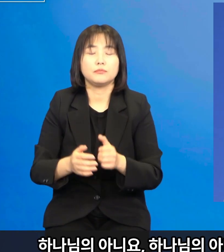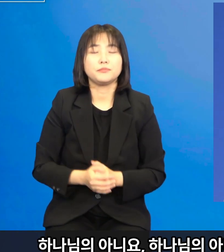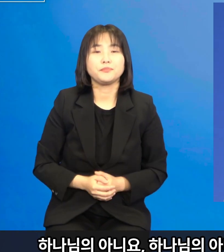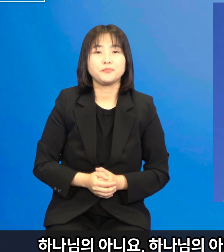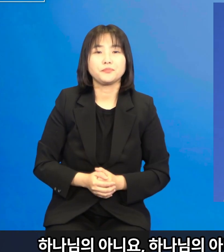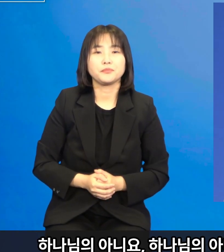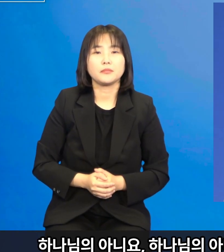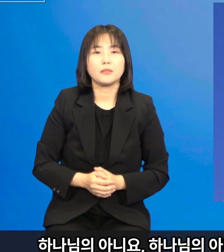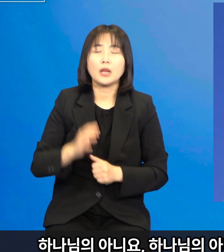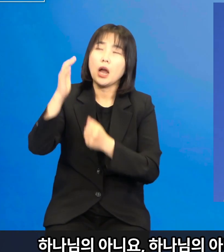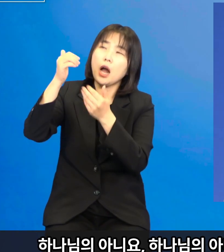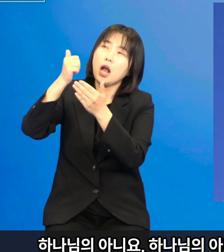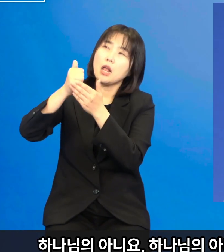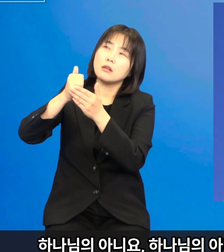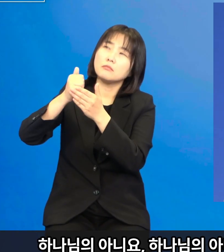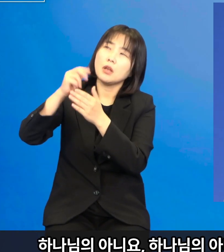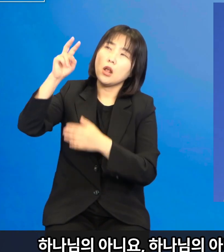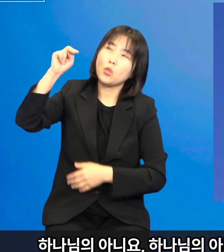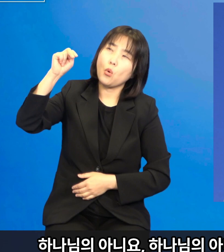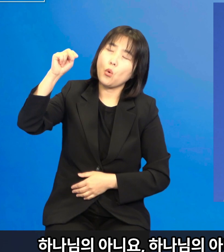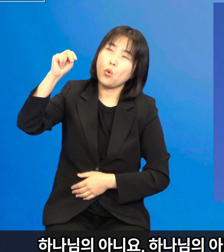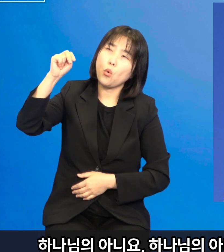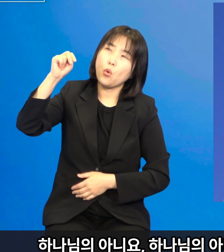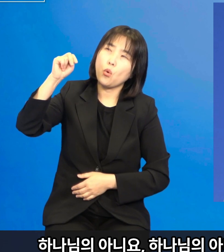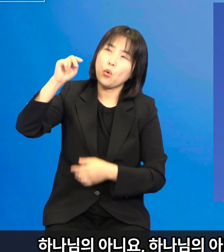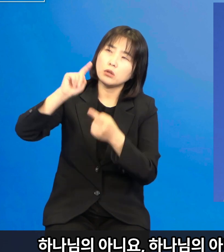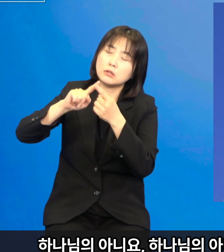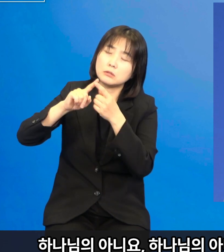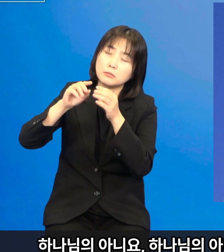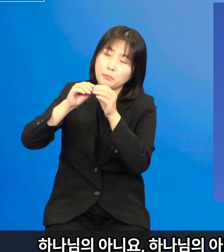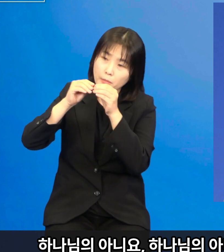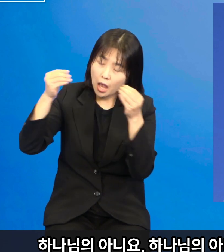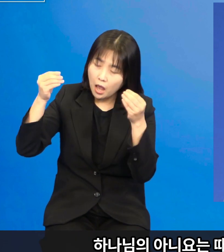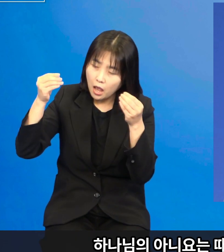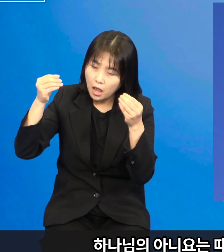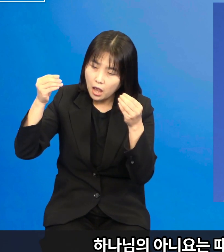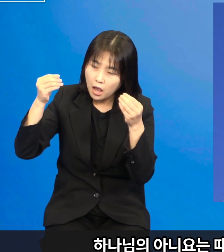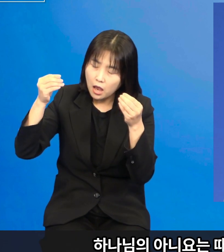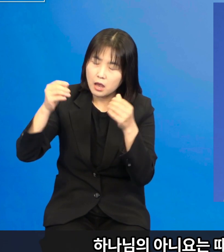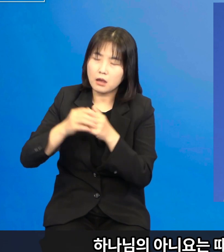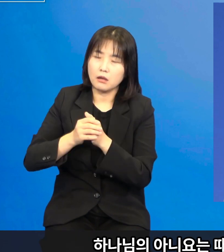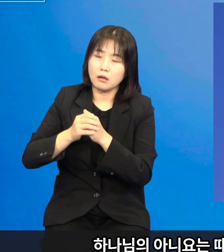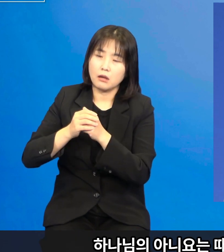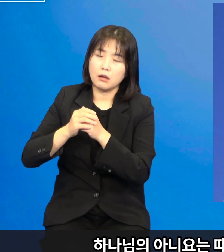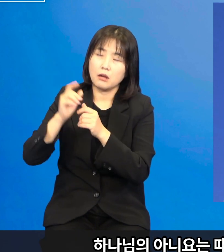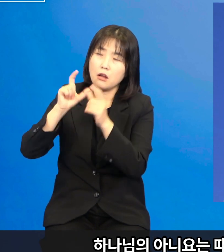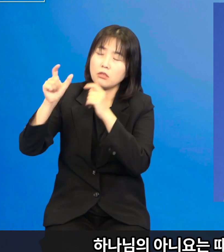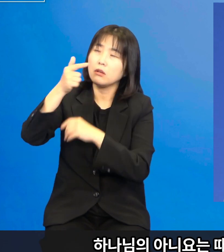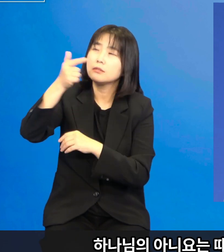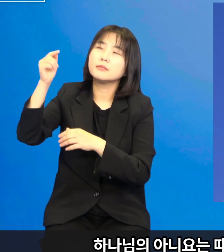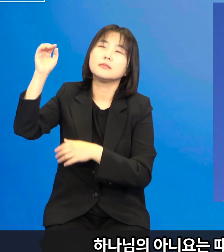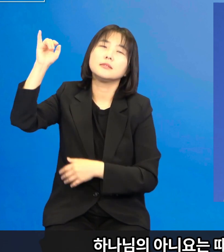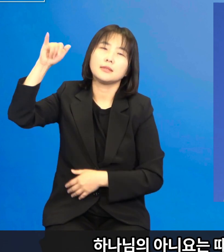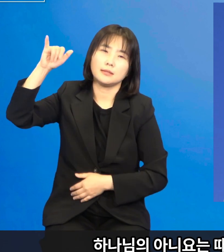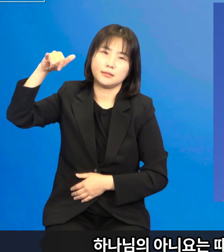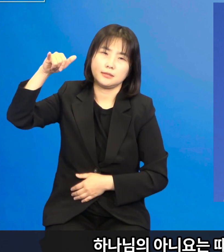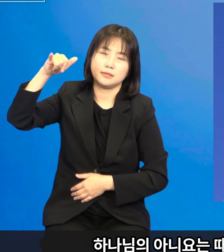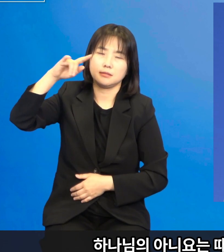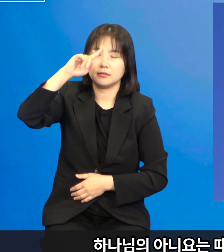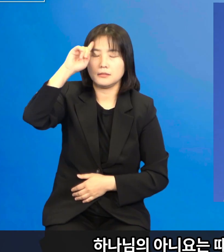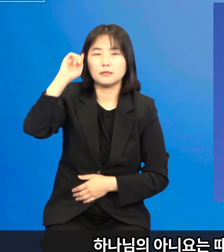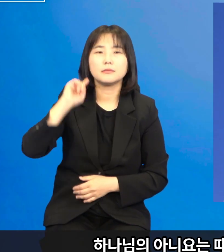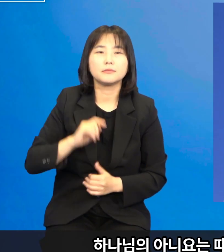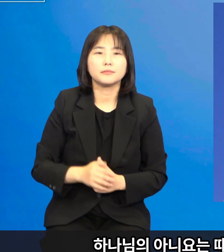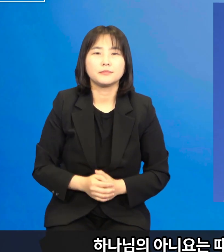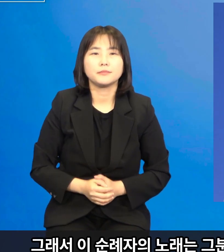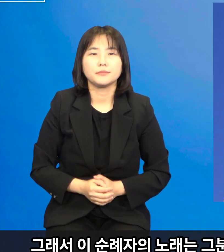하나님의 아니오는 때로는 위장된 예스다. 하나님의 아니오는 때로는 위장된